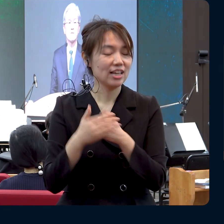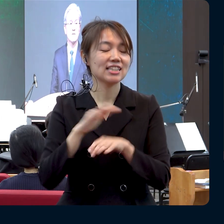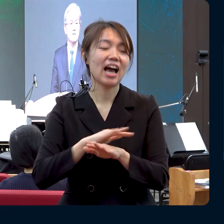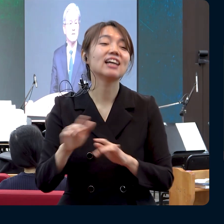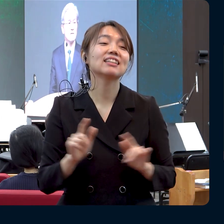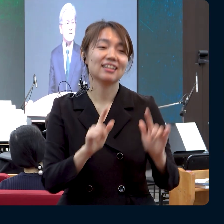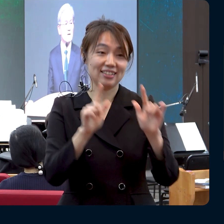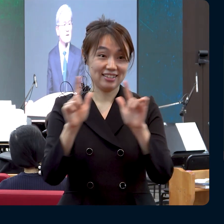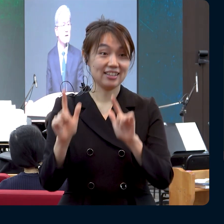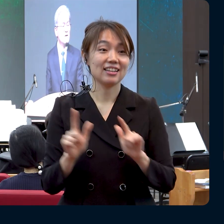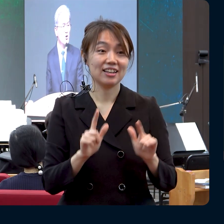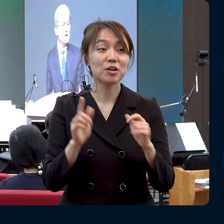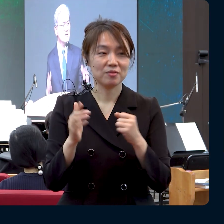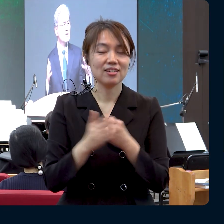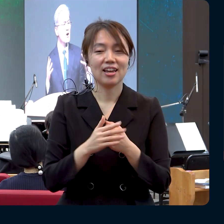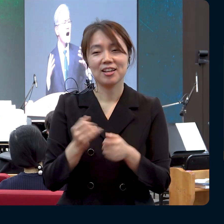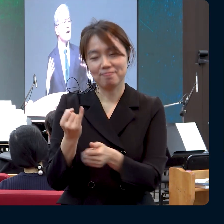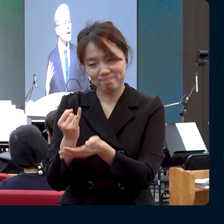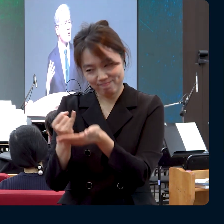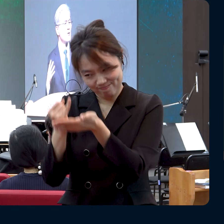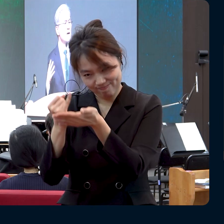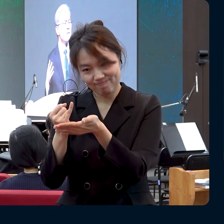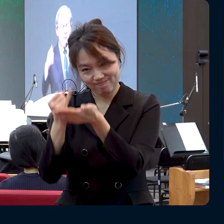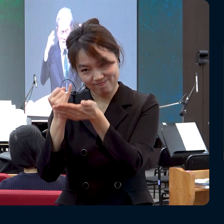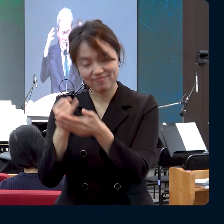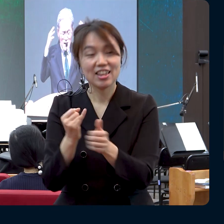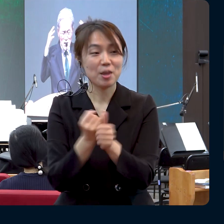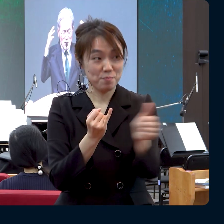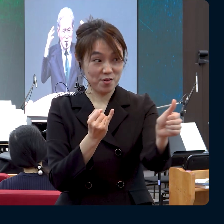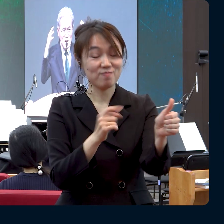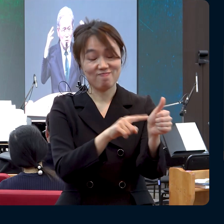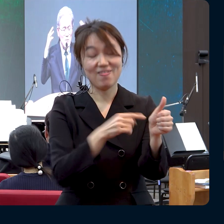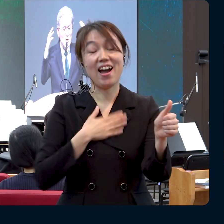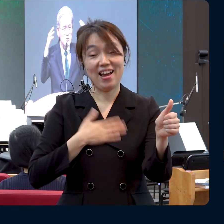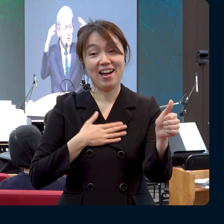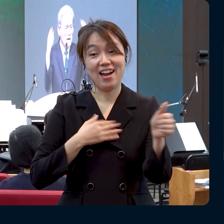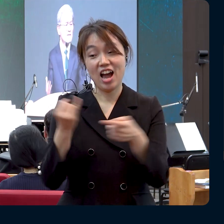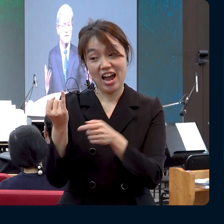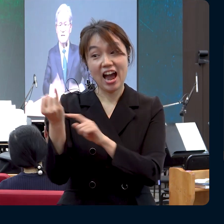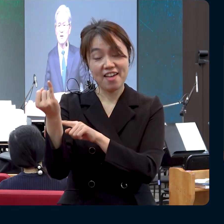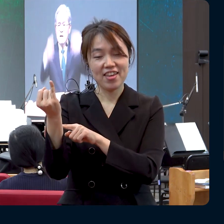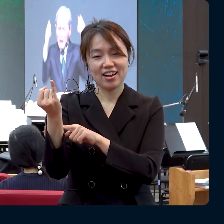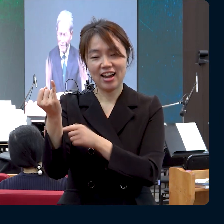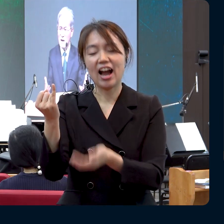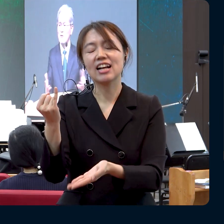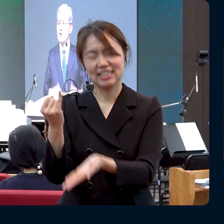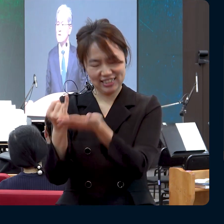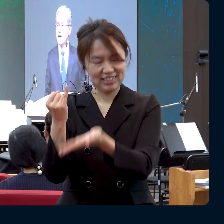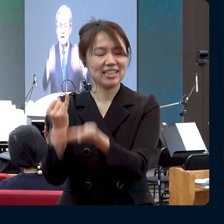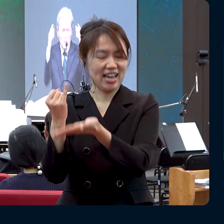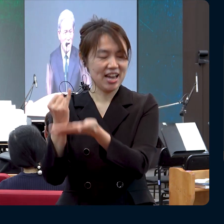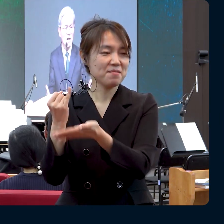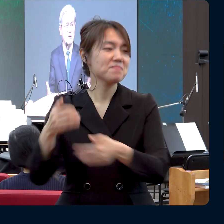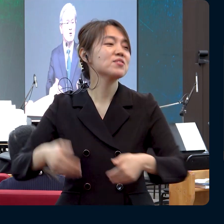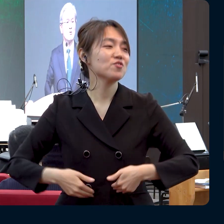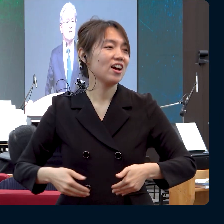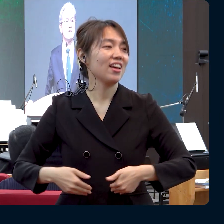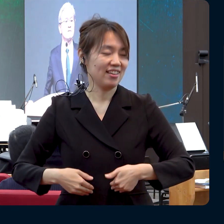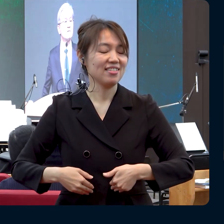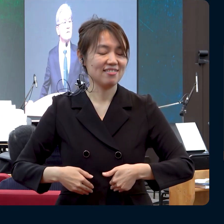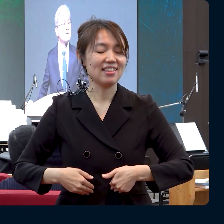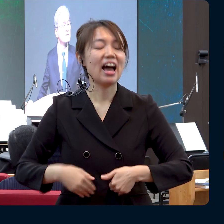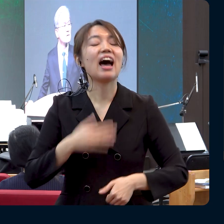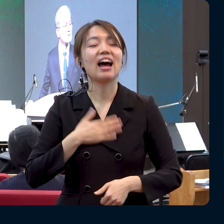견뎌줬잖아요. 그러니까 그걸 알아요. 마땅히 칭찬과 명성을 받는다니까요. 받아야 하는 겁니다. 그게 하나님의